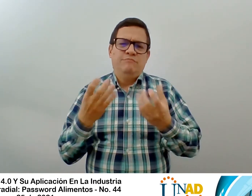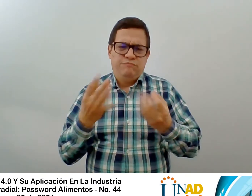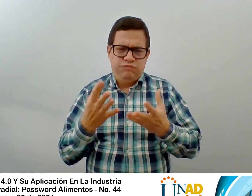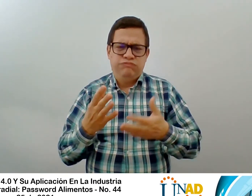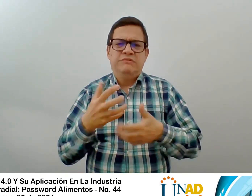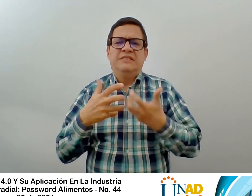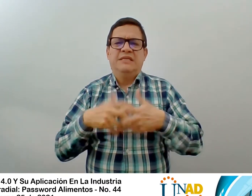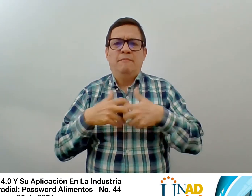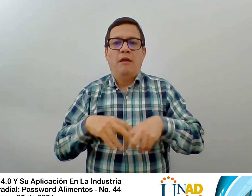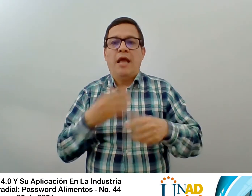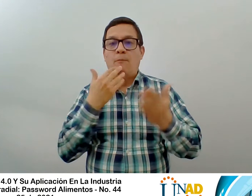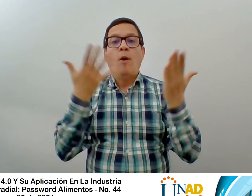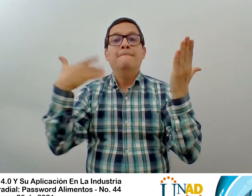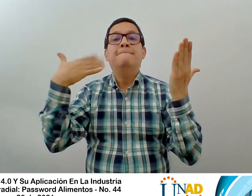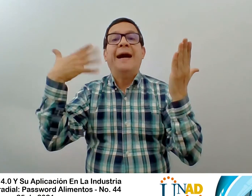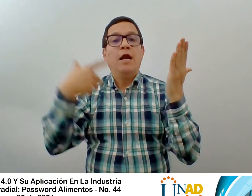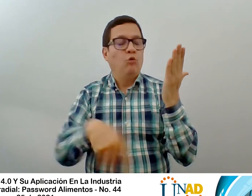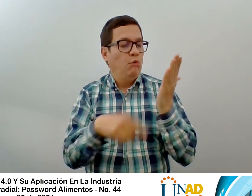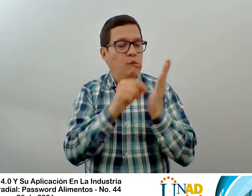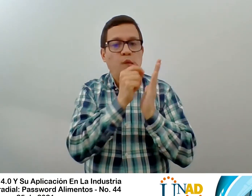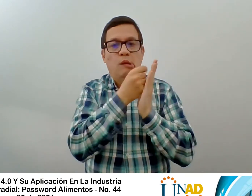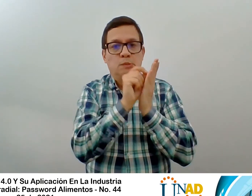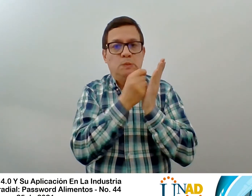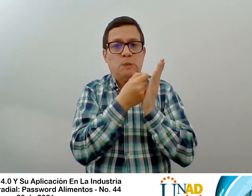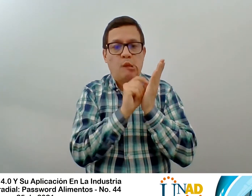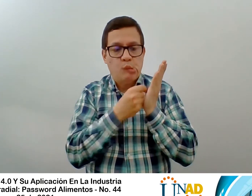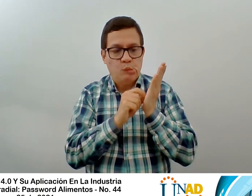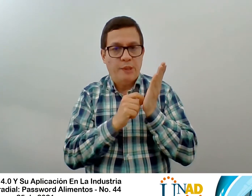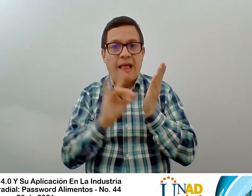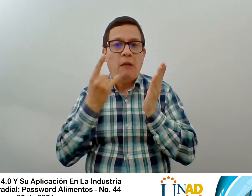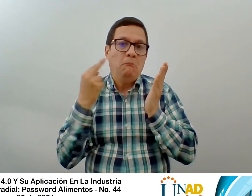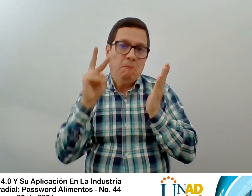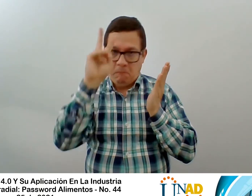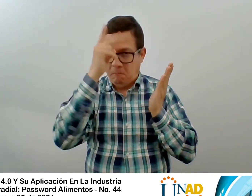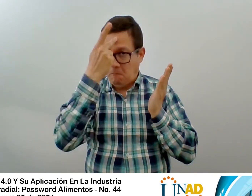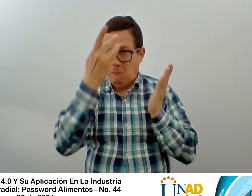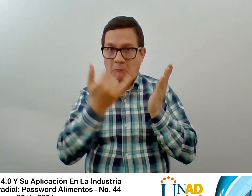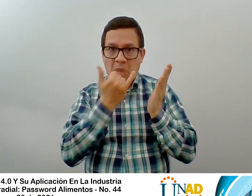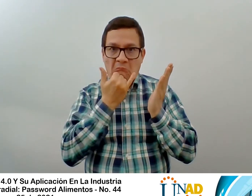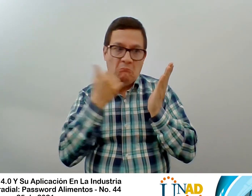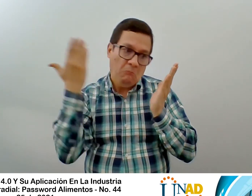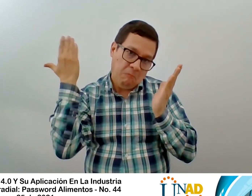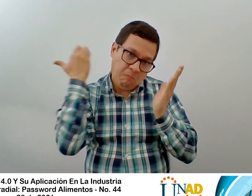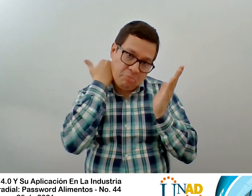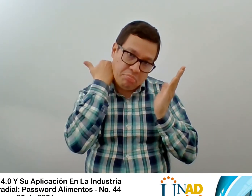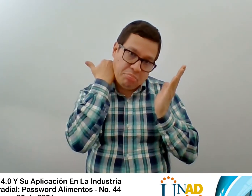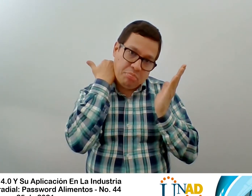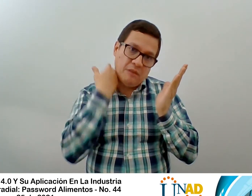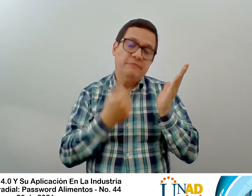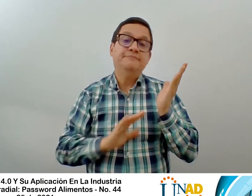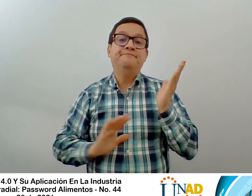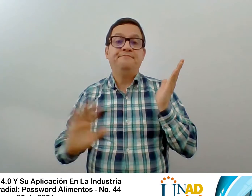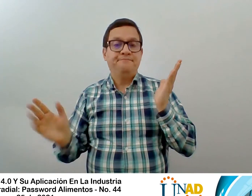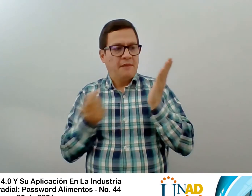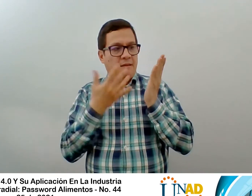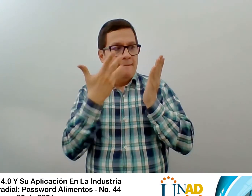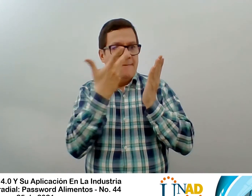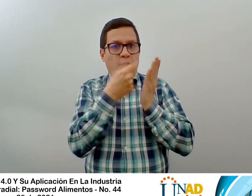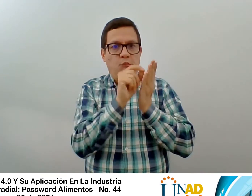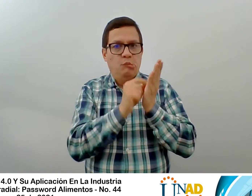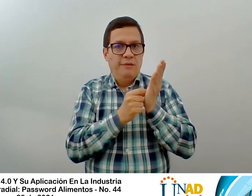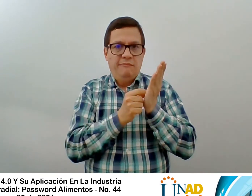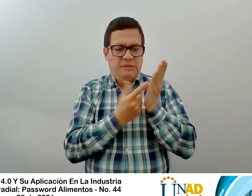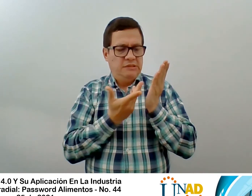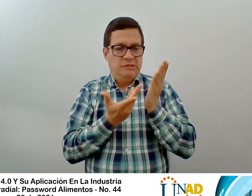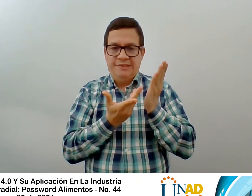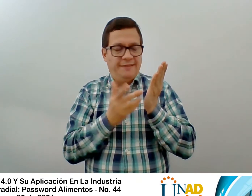Latinoamérica todavía hay industrias que usan la planilla para controlar procesos a mano, con esa susceptibilidad de error